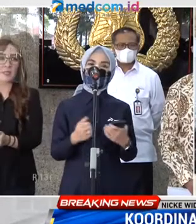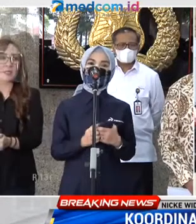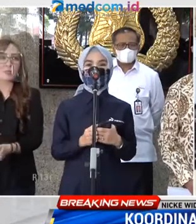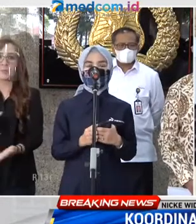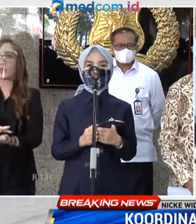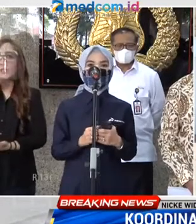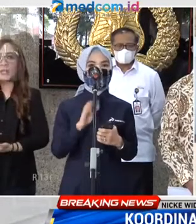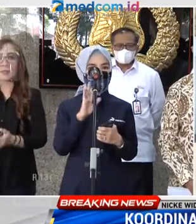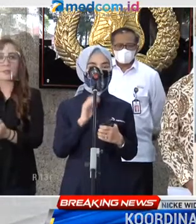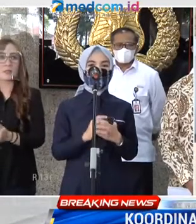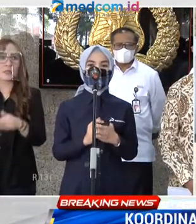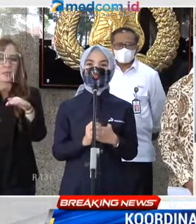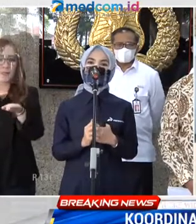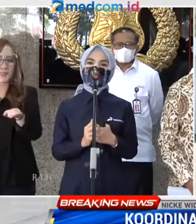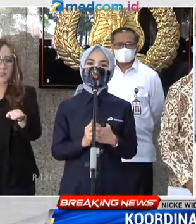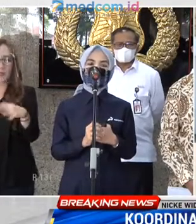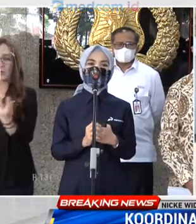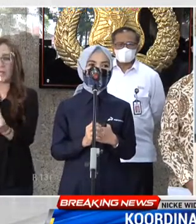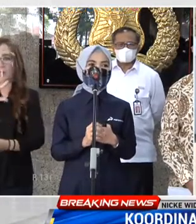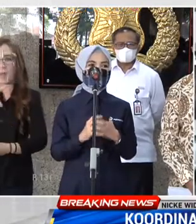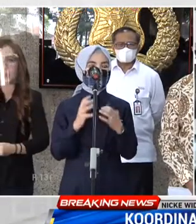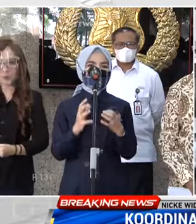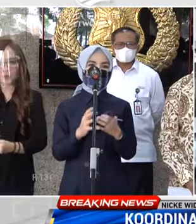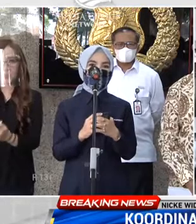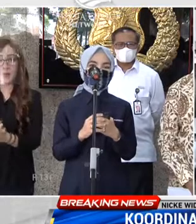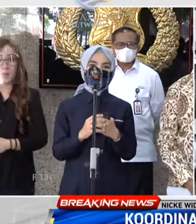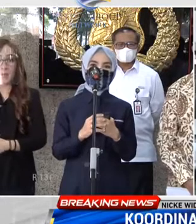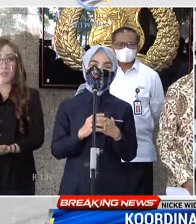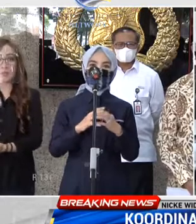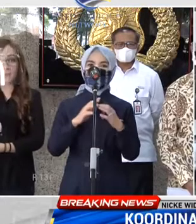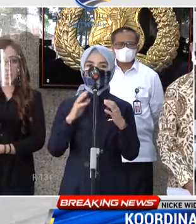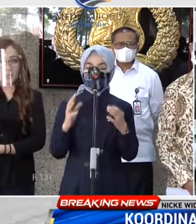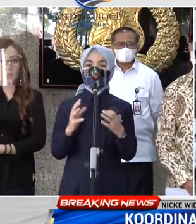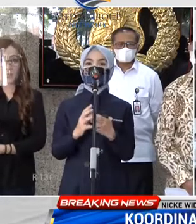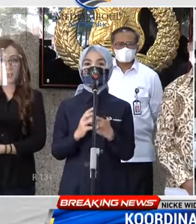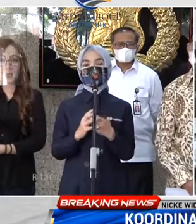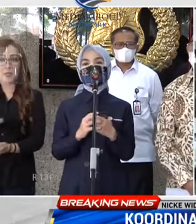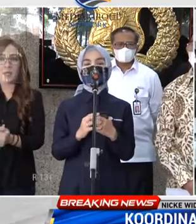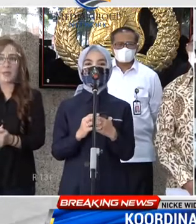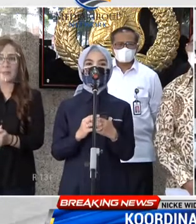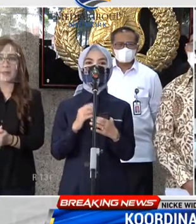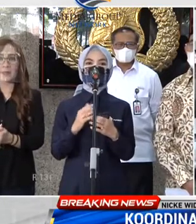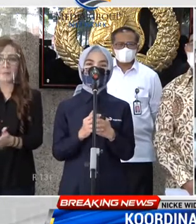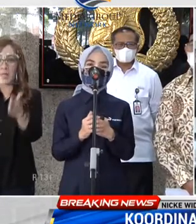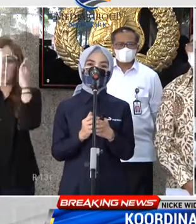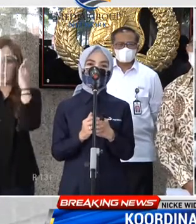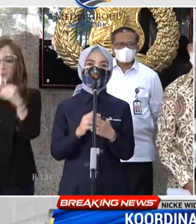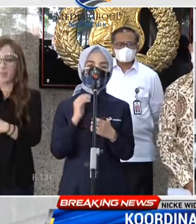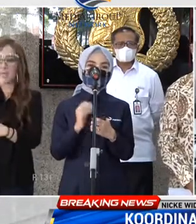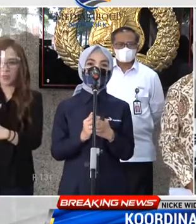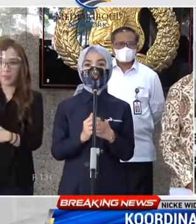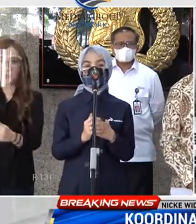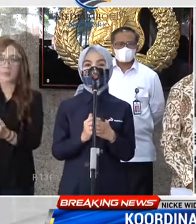untuk mengurai antrian ada 50 unit. Juga kami tempatkan ada truk BBM yang dilengkapi dengan flow meter,